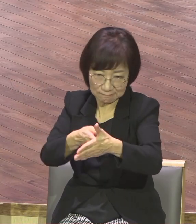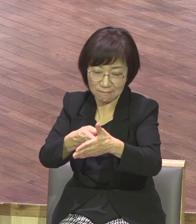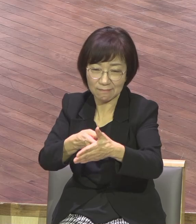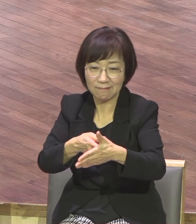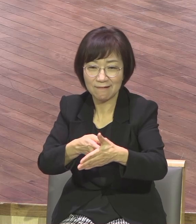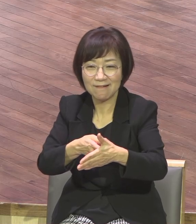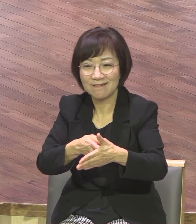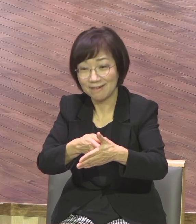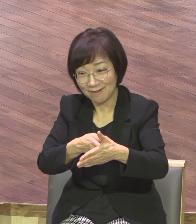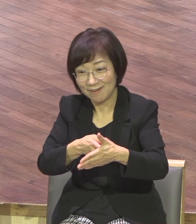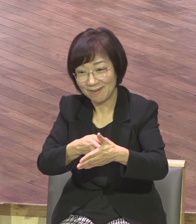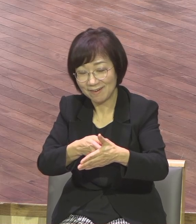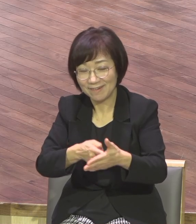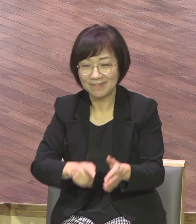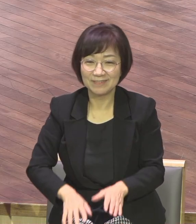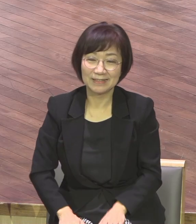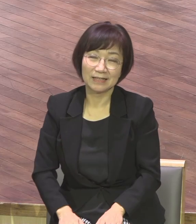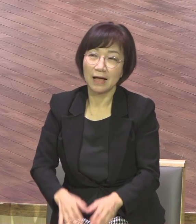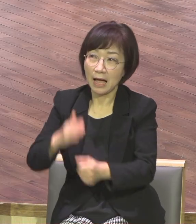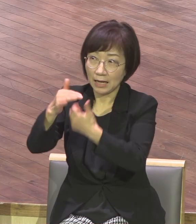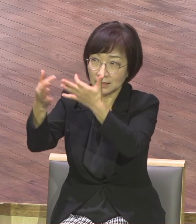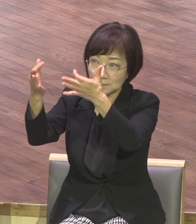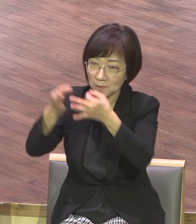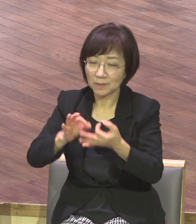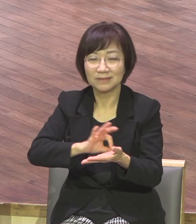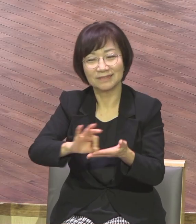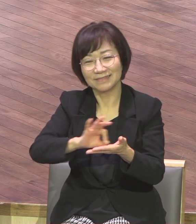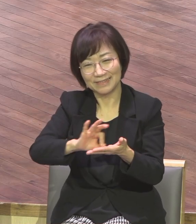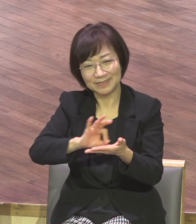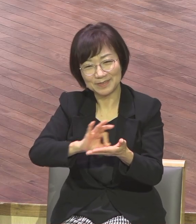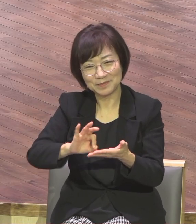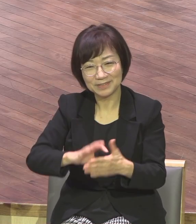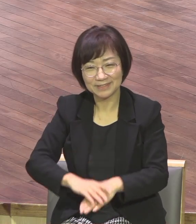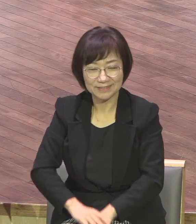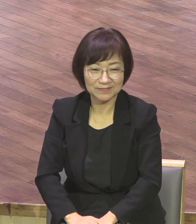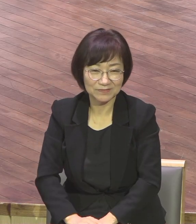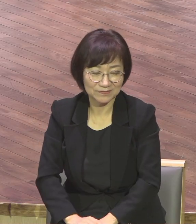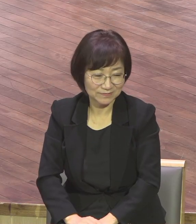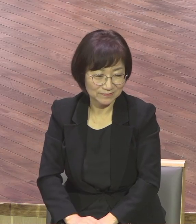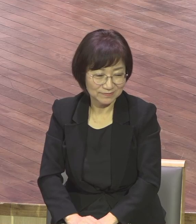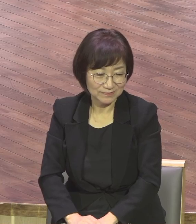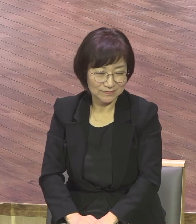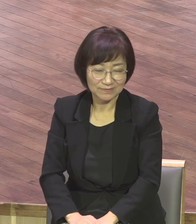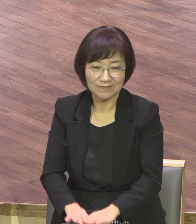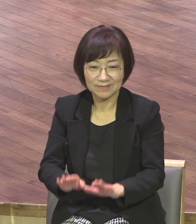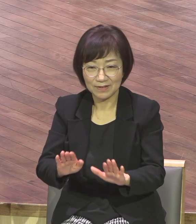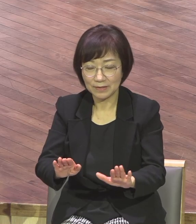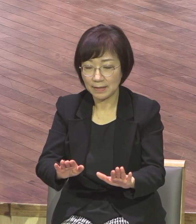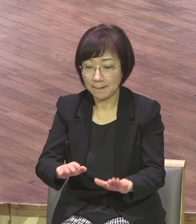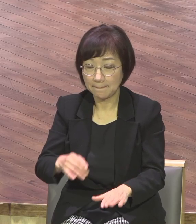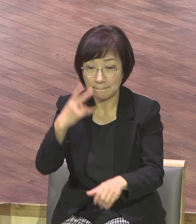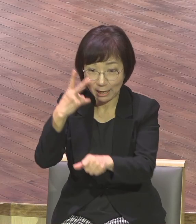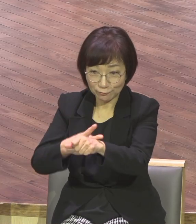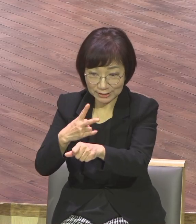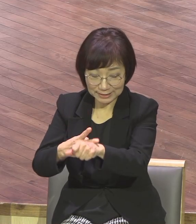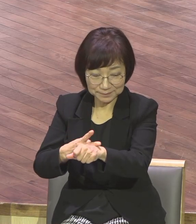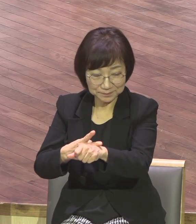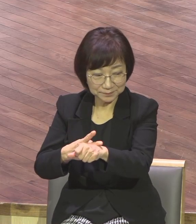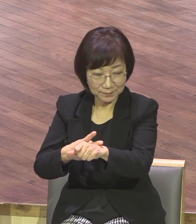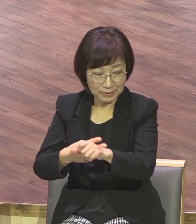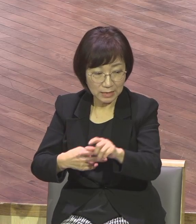정말 하나님 앞에 쓰임 받는 그런 일꾼들이지요. 바울은 에베소서 마지막 전